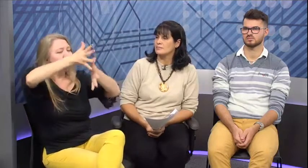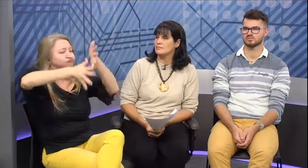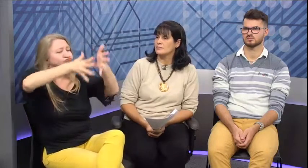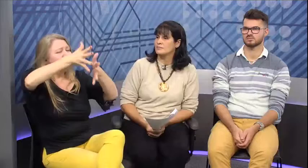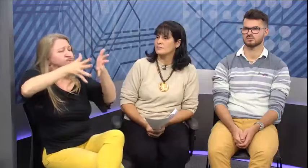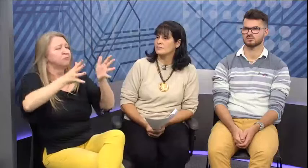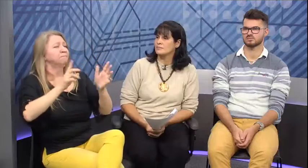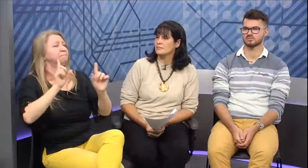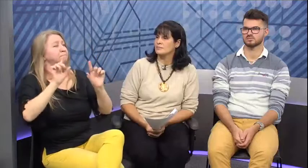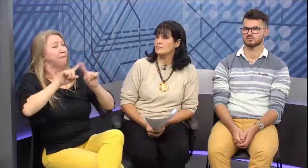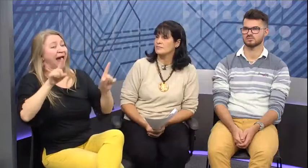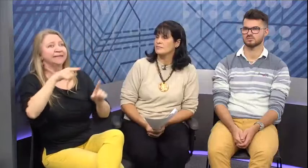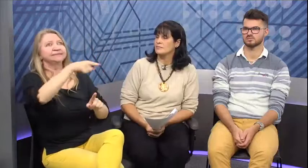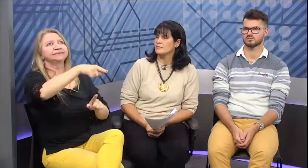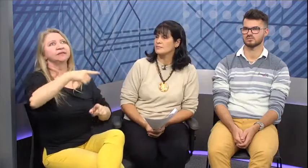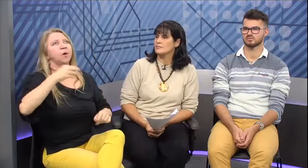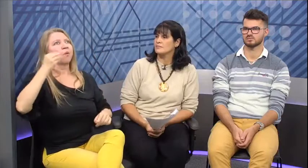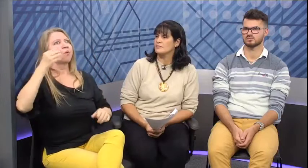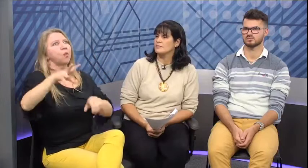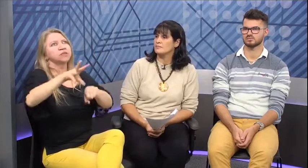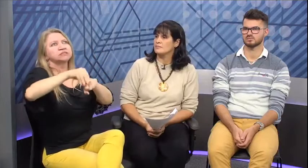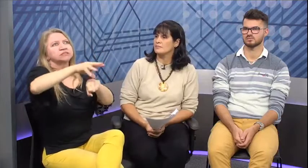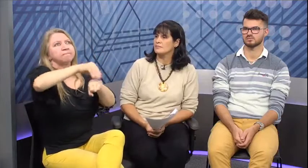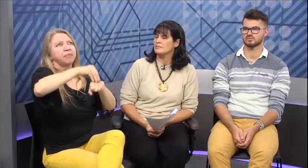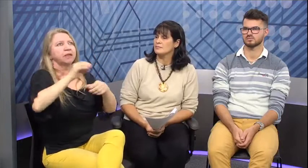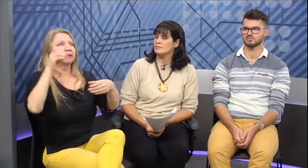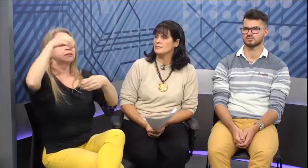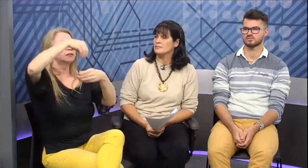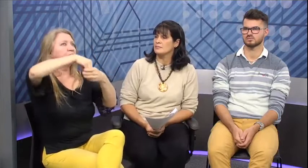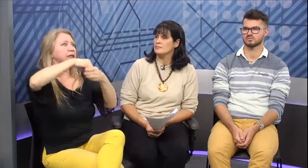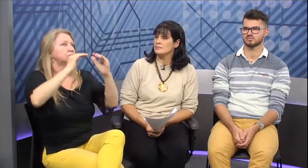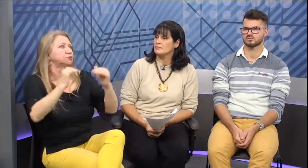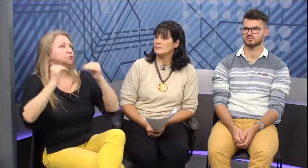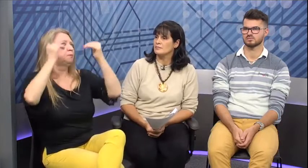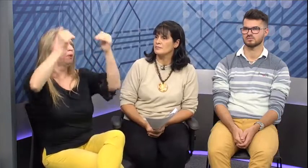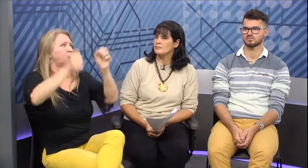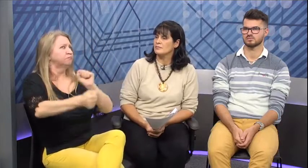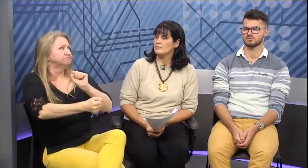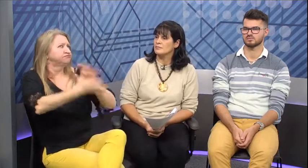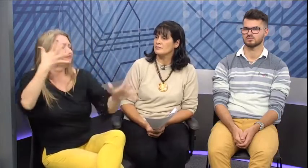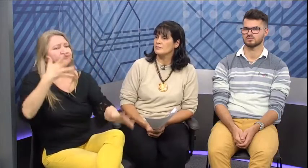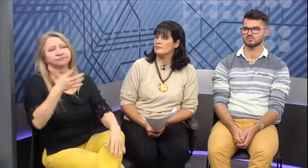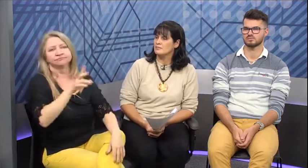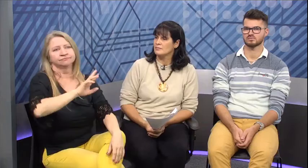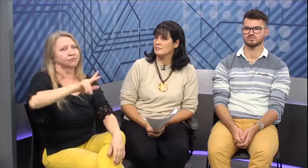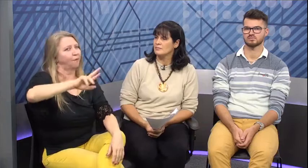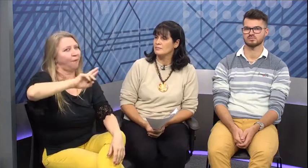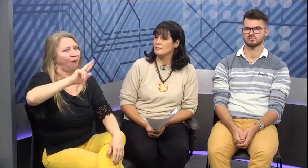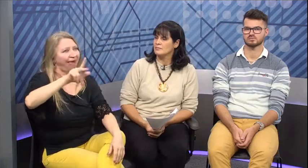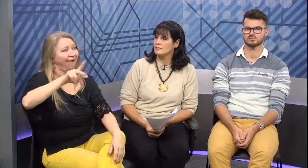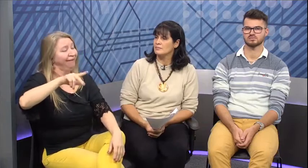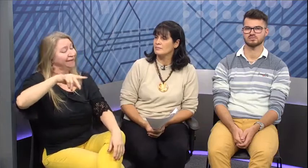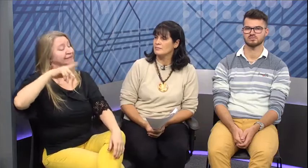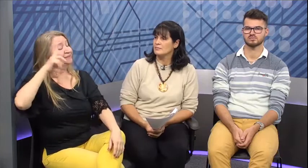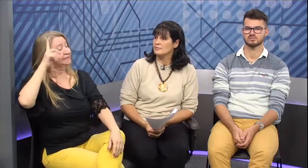surda, então sabe sinais, mas, na verdade, o intérprete não tinha conceitos, né, para o 3º grau,